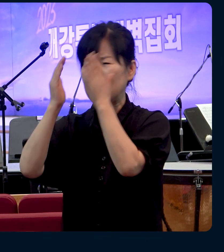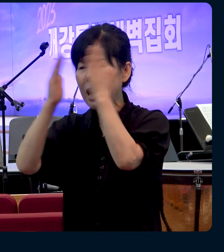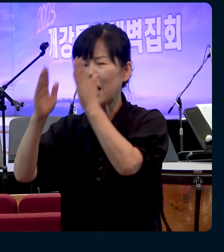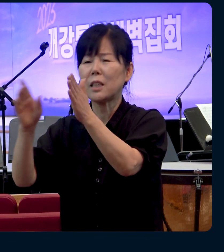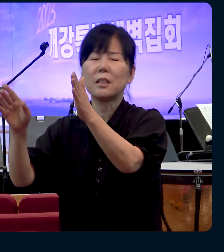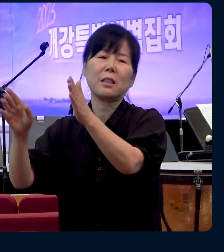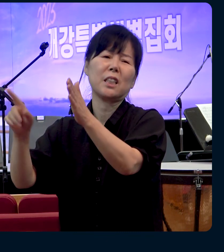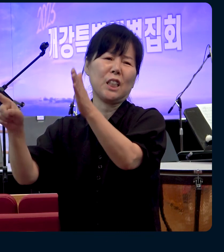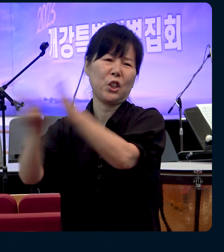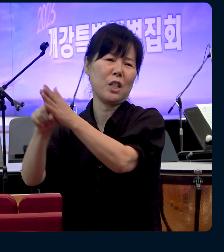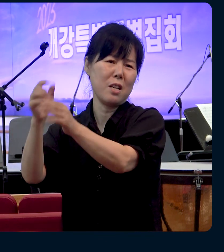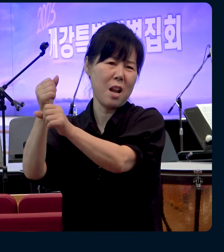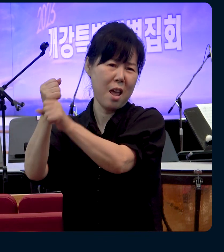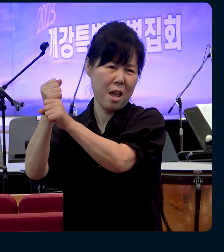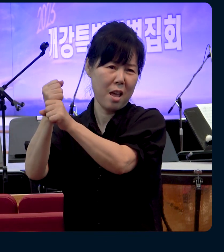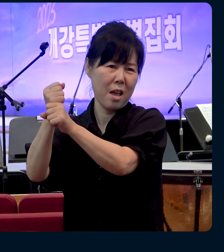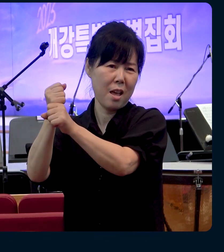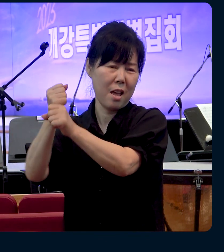신뢰가 굳건하니까